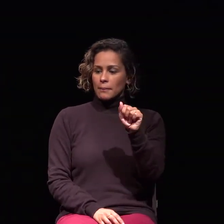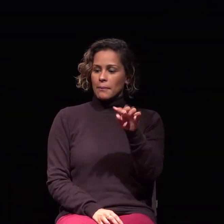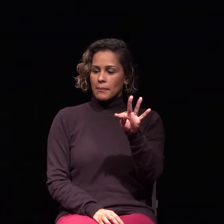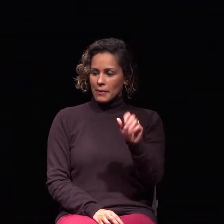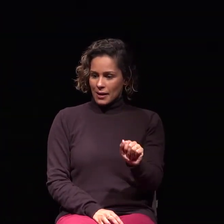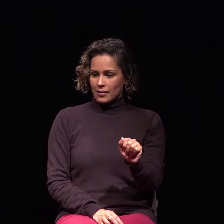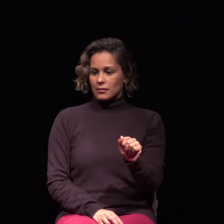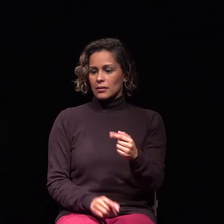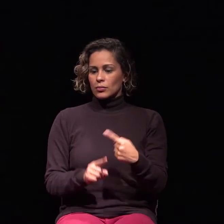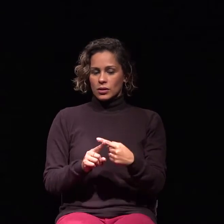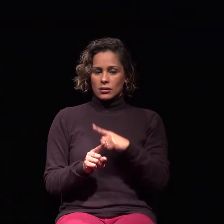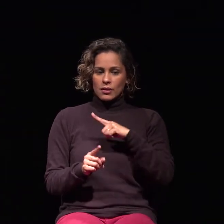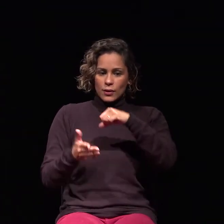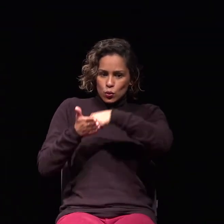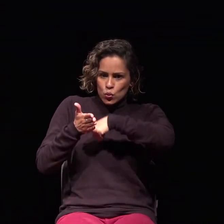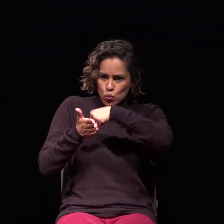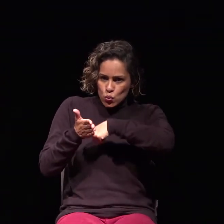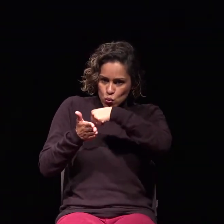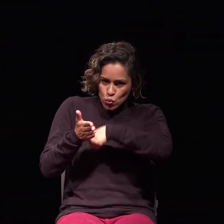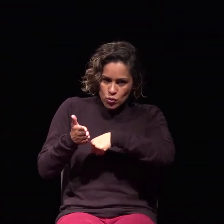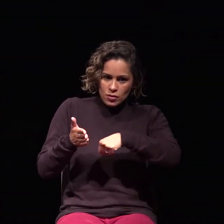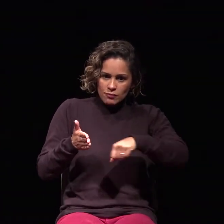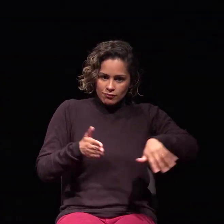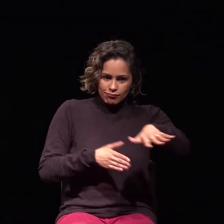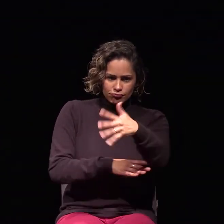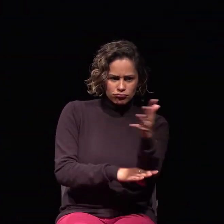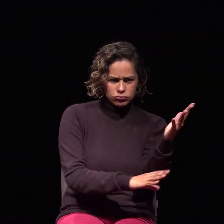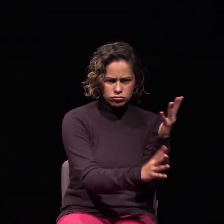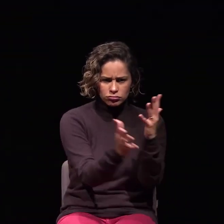mata, e o coronel, os